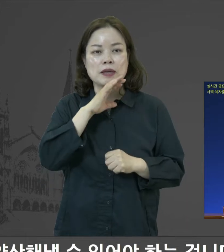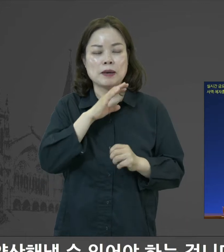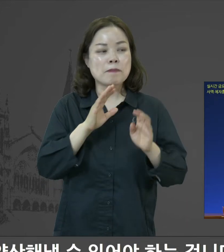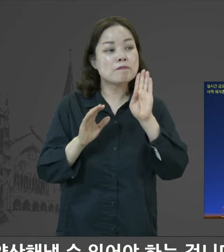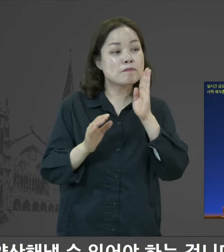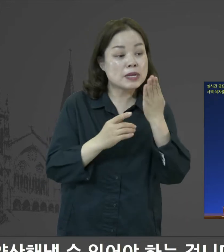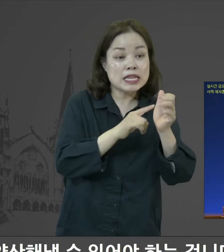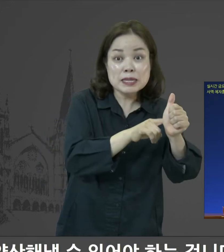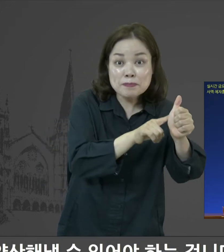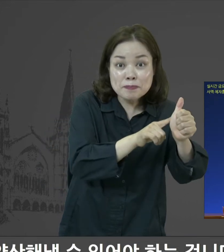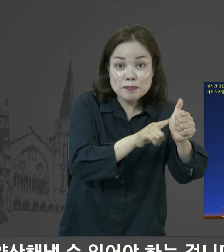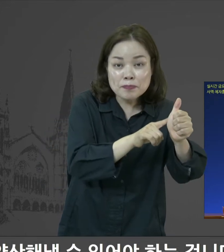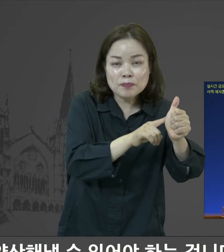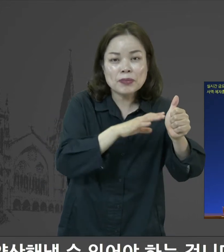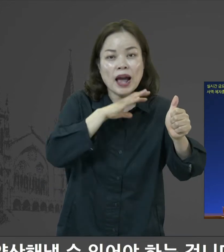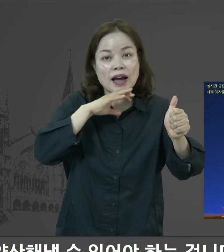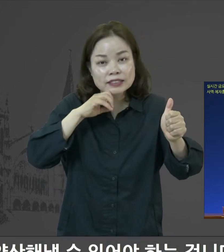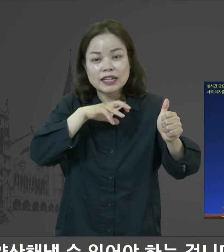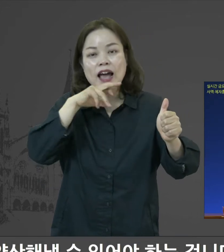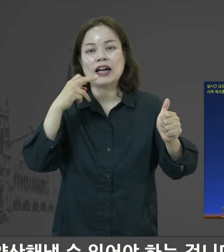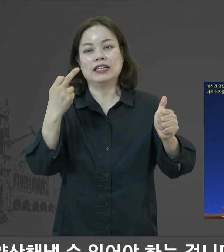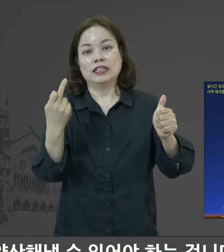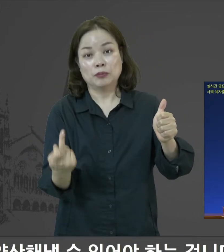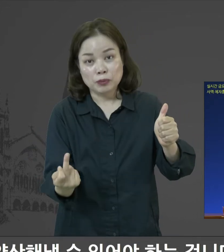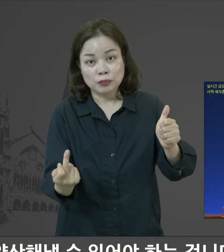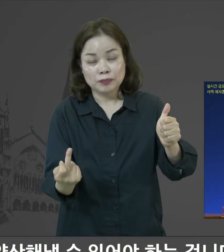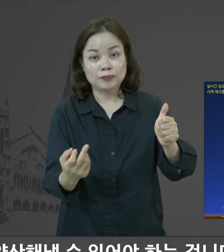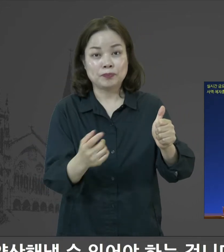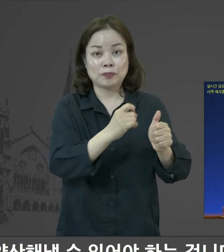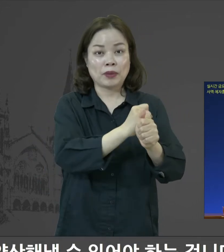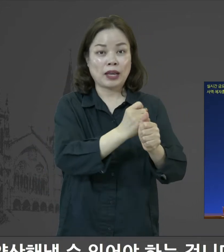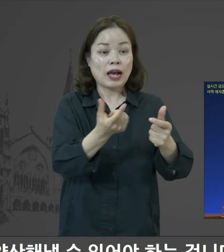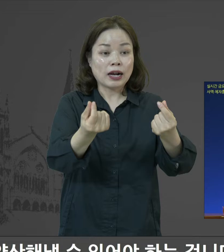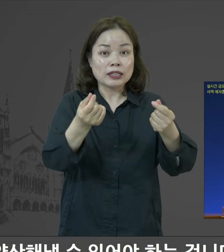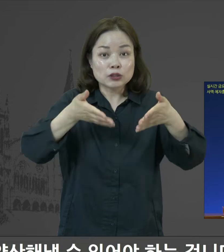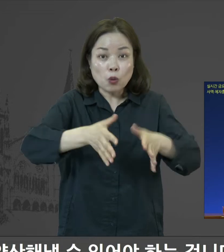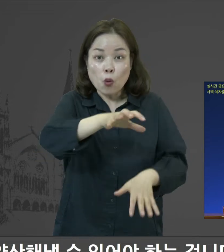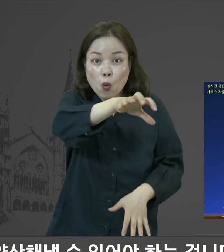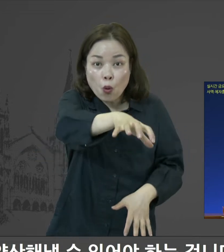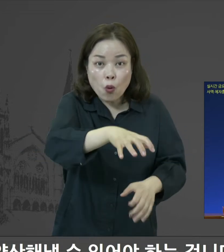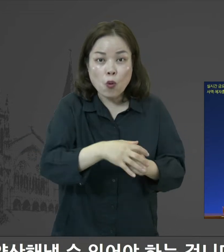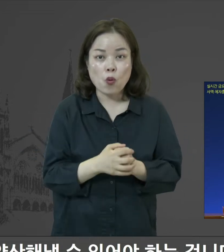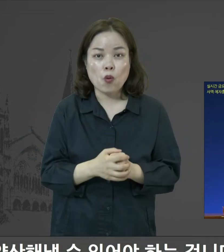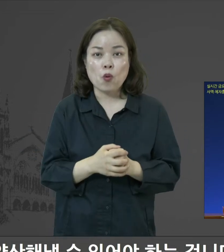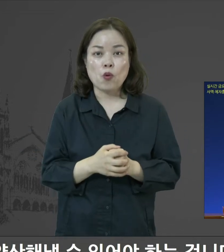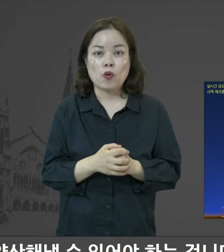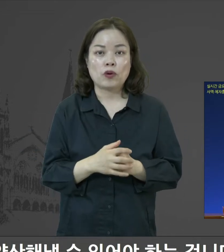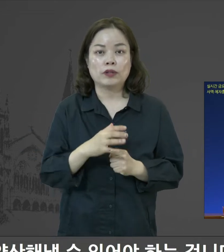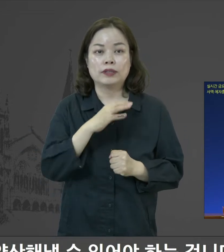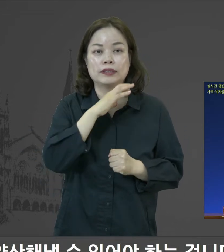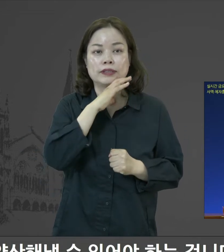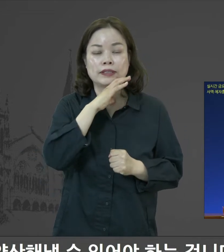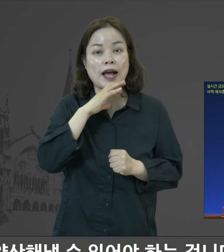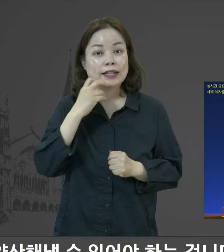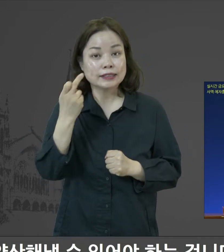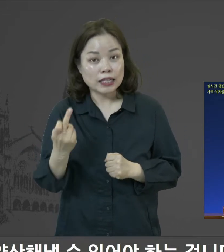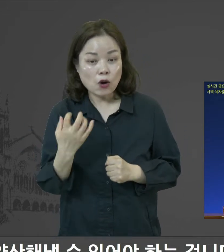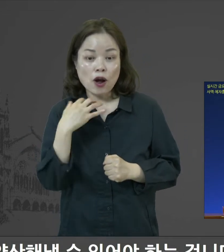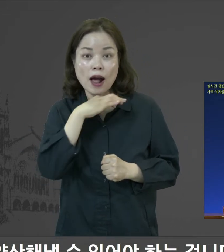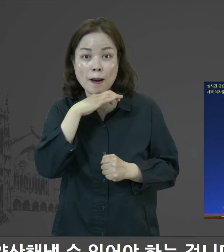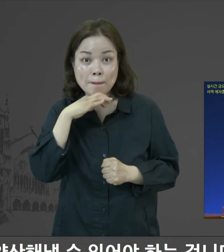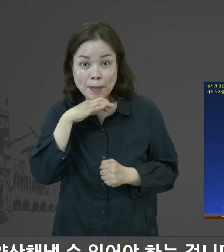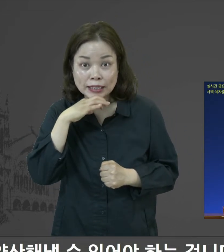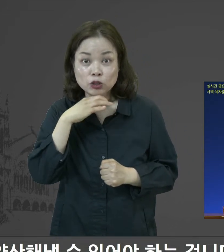베드로와 같은 동네, 같은 고향 사람이었고, 안드레와 베드로를 통해서 빌립은